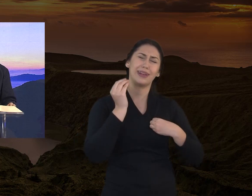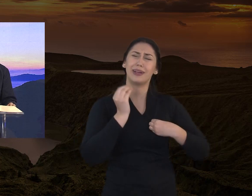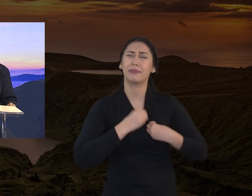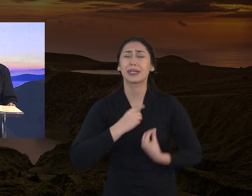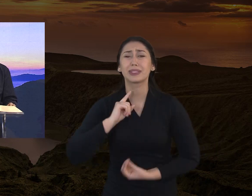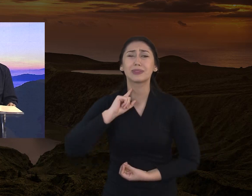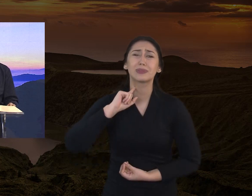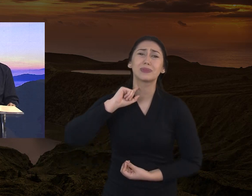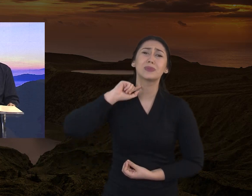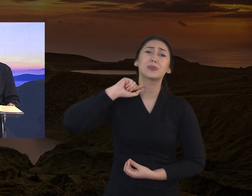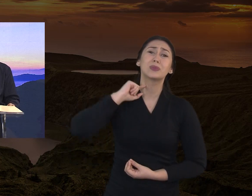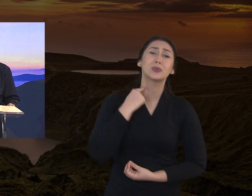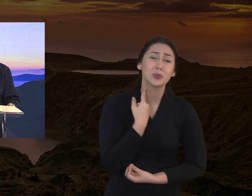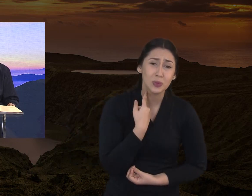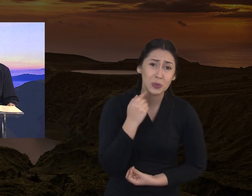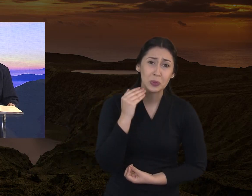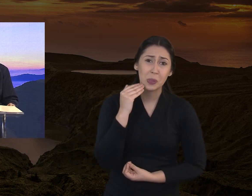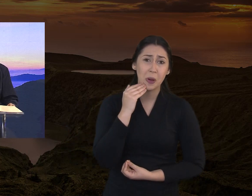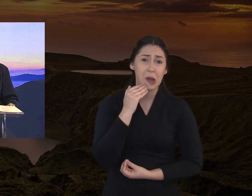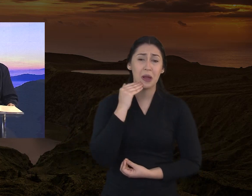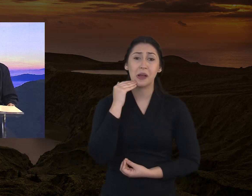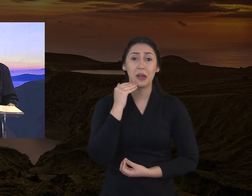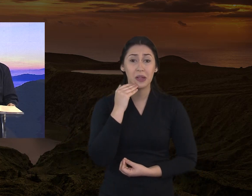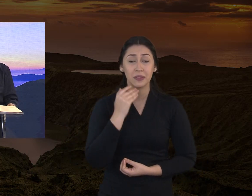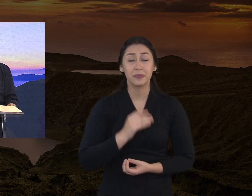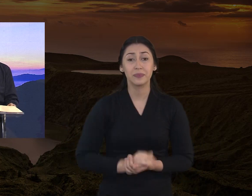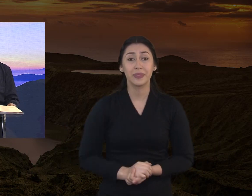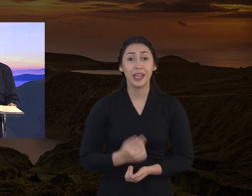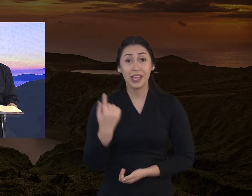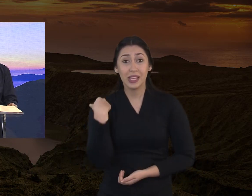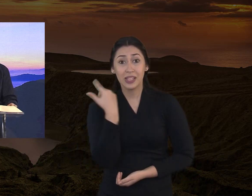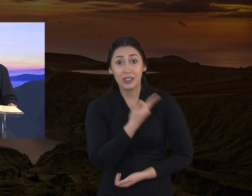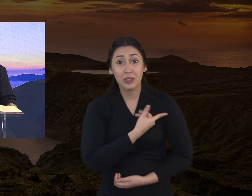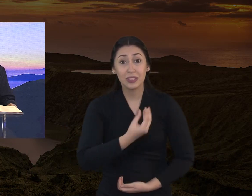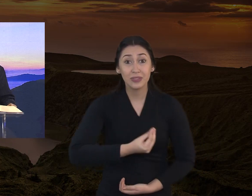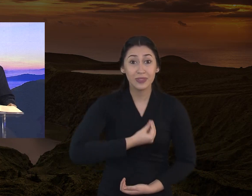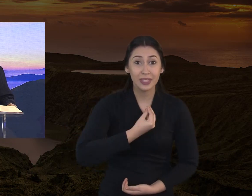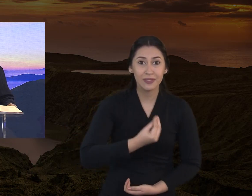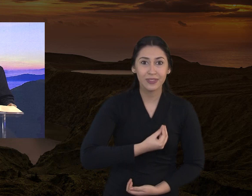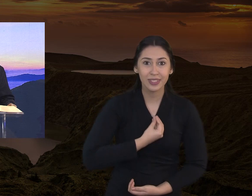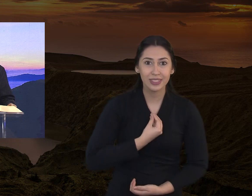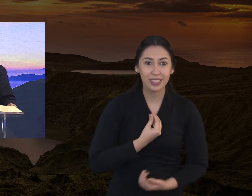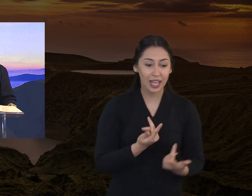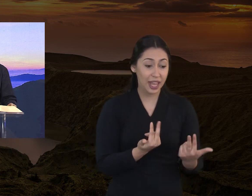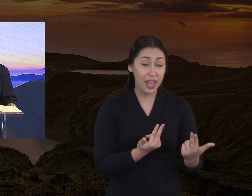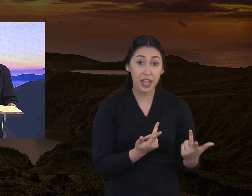em pecados, Efésios capítulo 2 nos mostra, e nós vivíamos